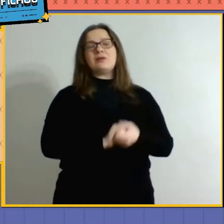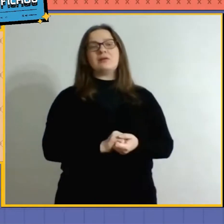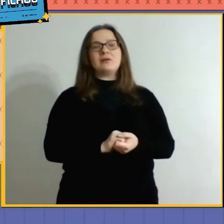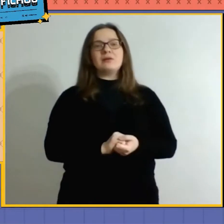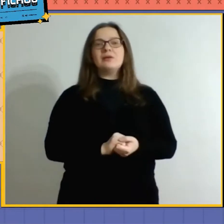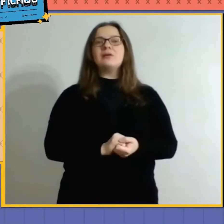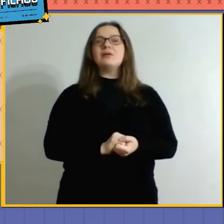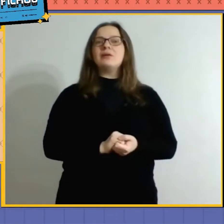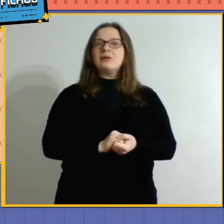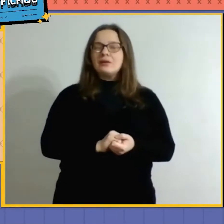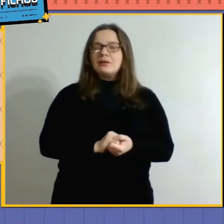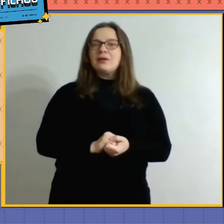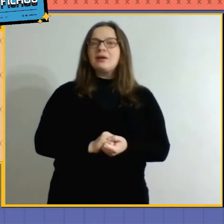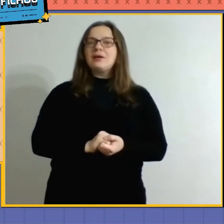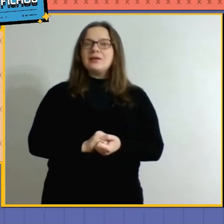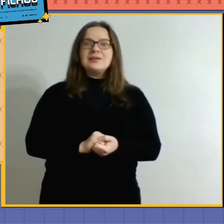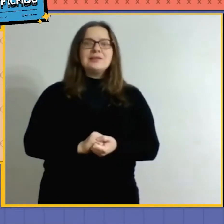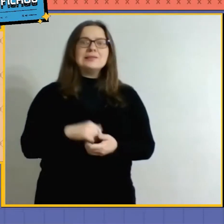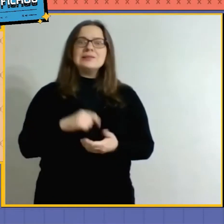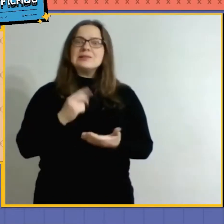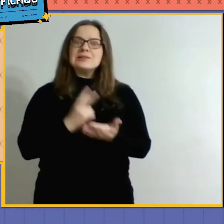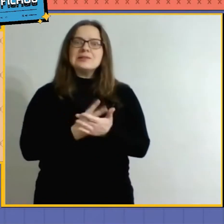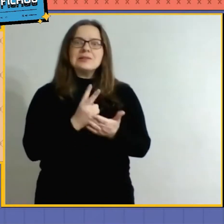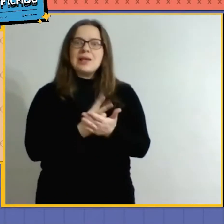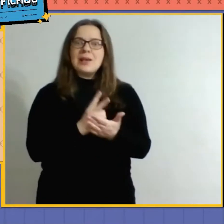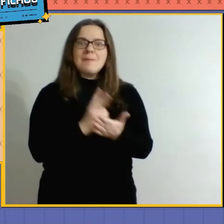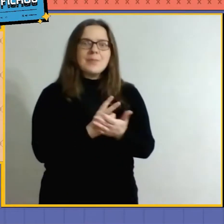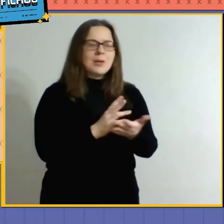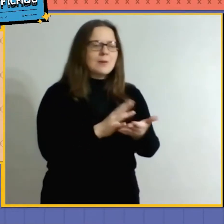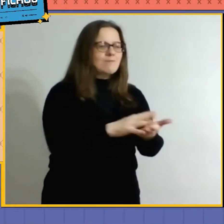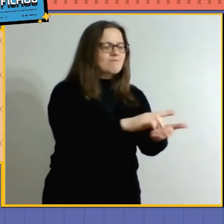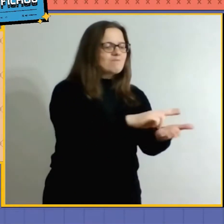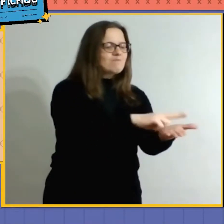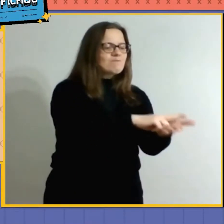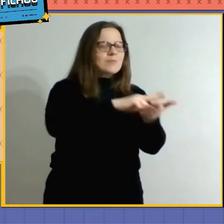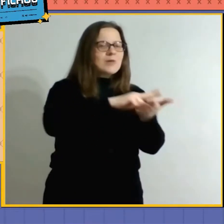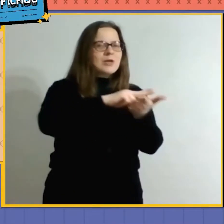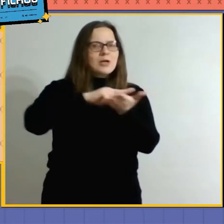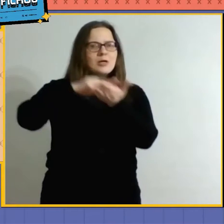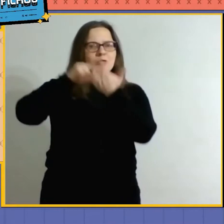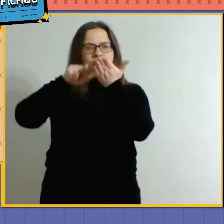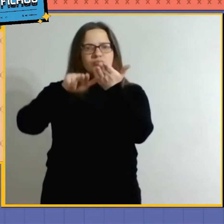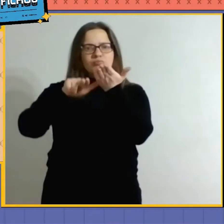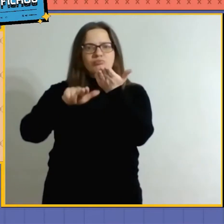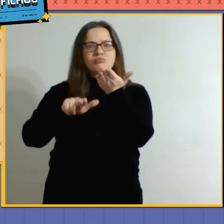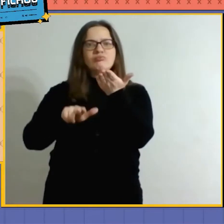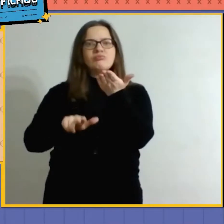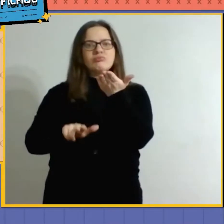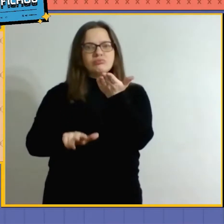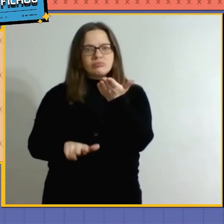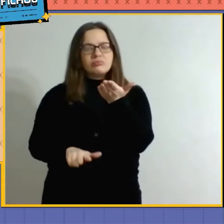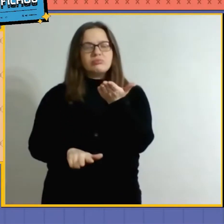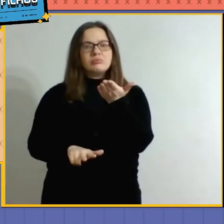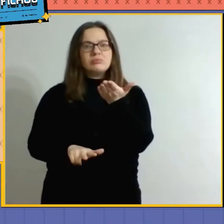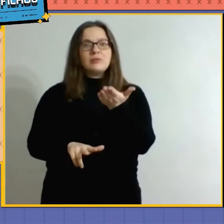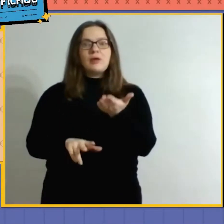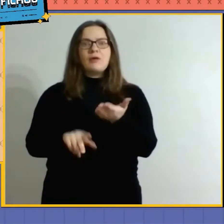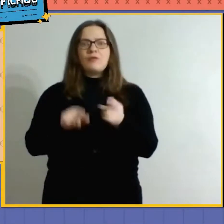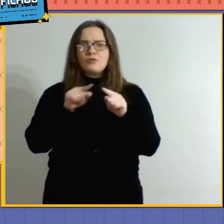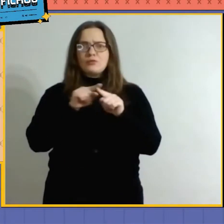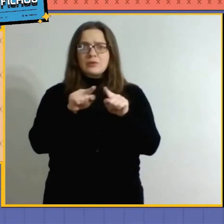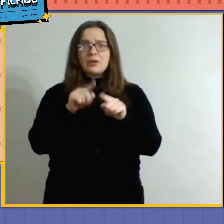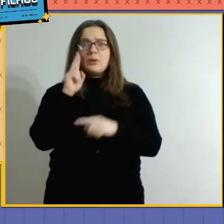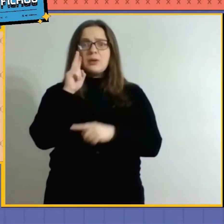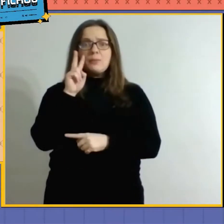mas ele tava ali resgatando os feridos então é a mais adolescente eu quero também aqui lembrá-los